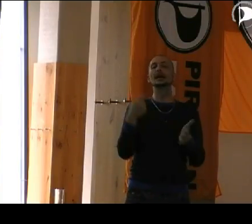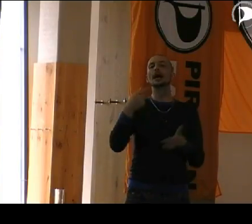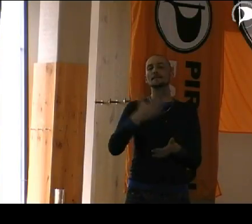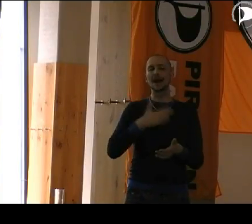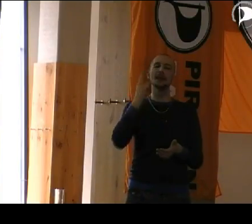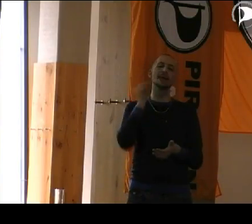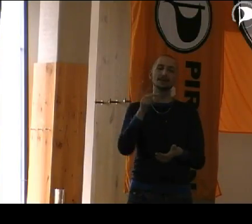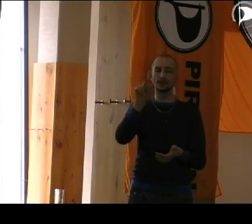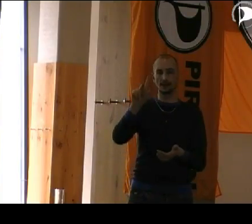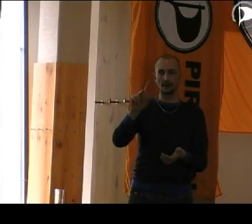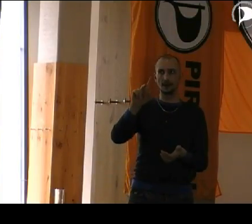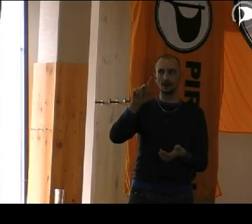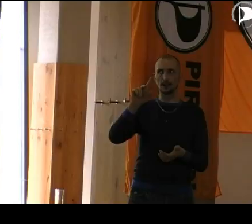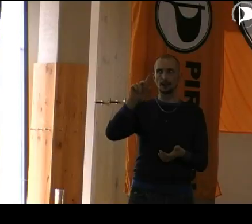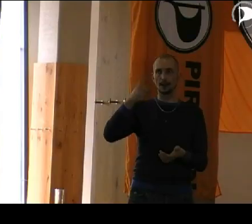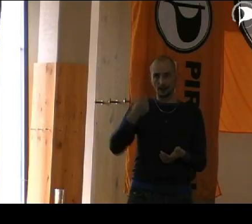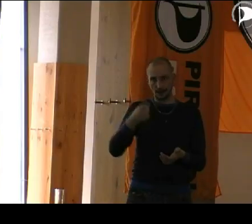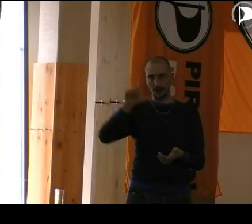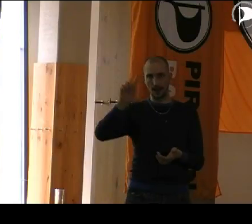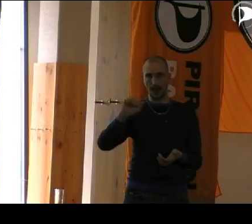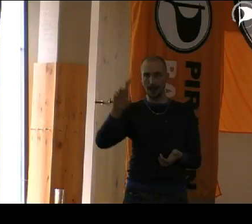ich bin und bleibe